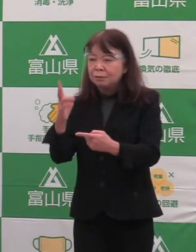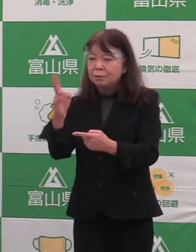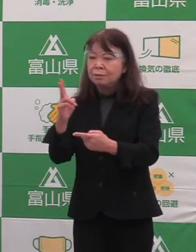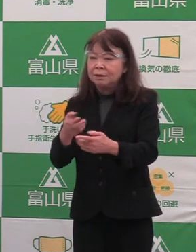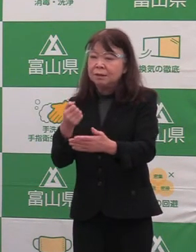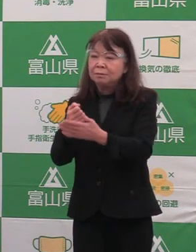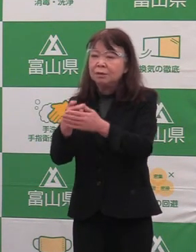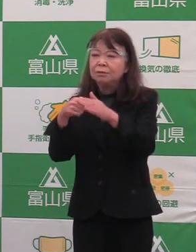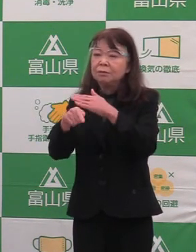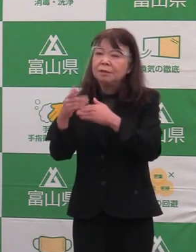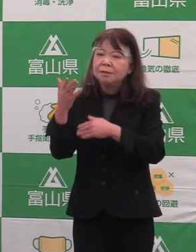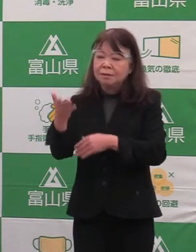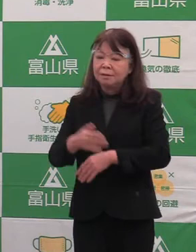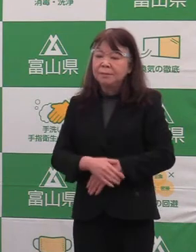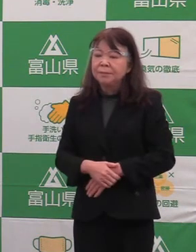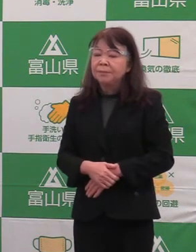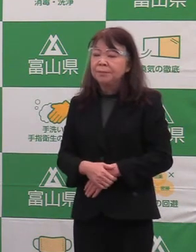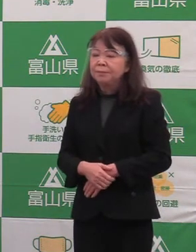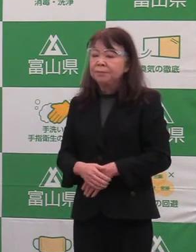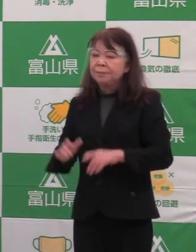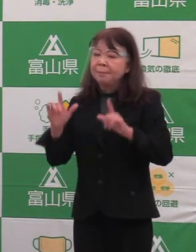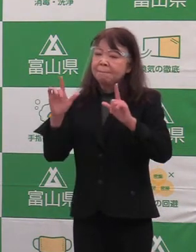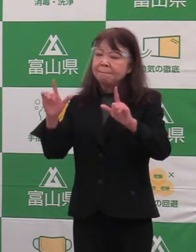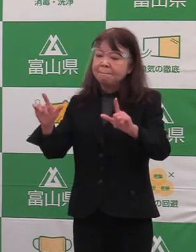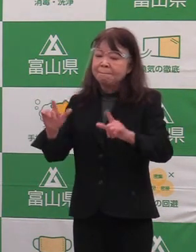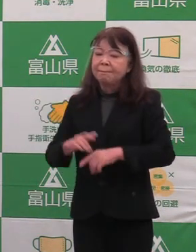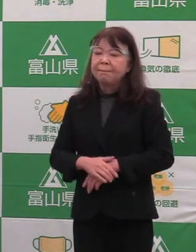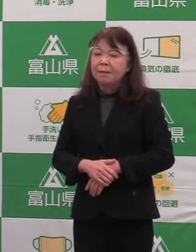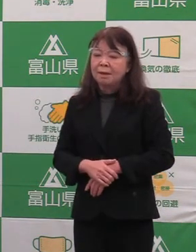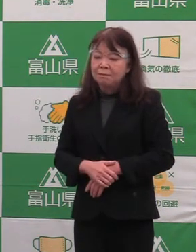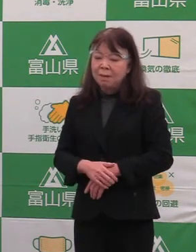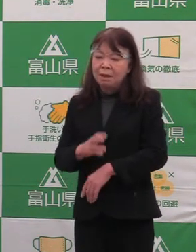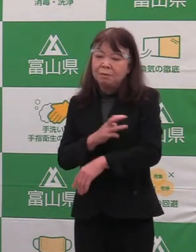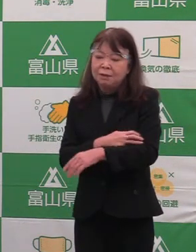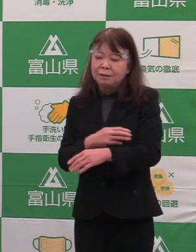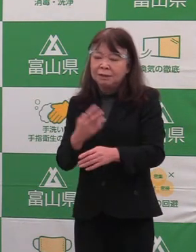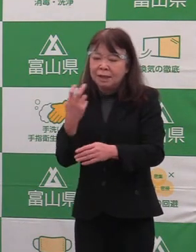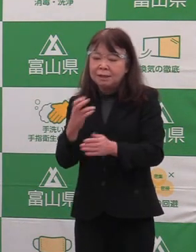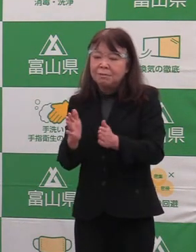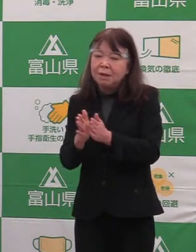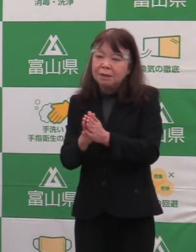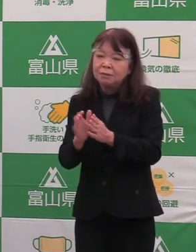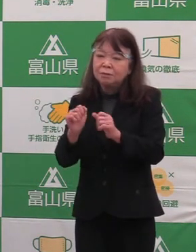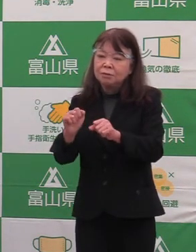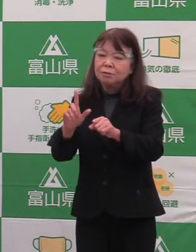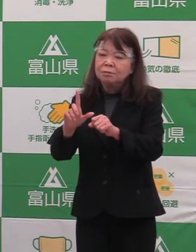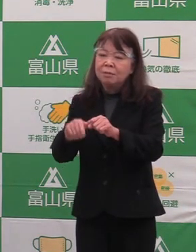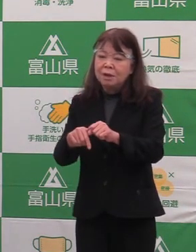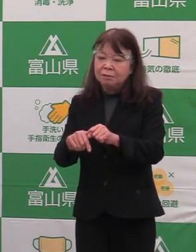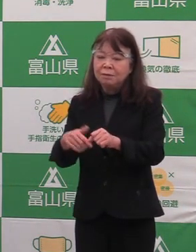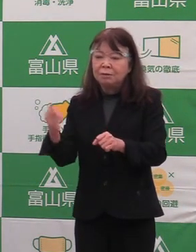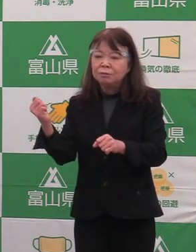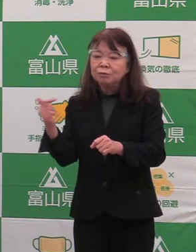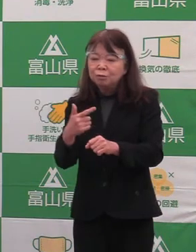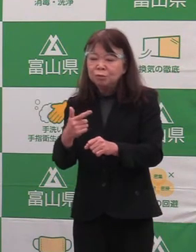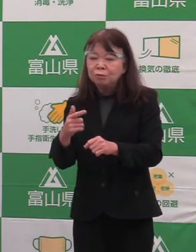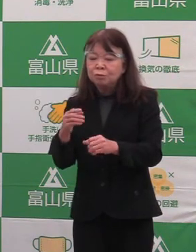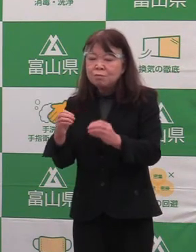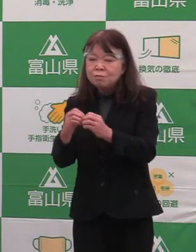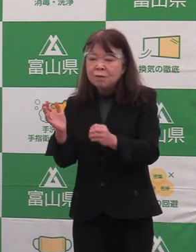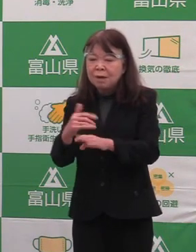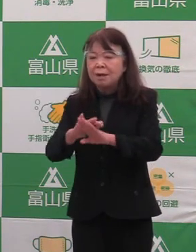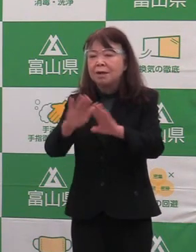決めることになるんですか。 多分適用しないというケースだと、即日ということになると思いますけど